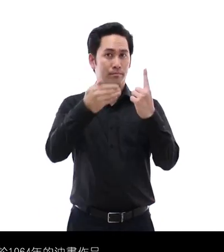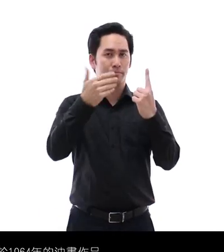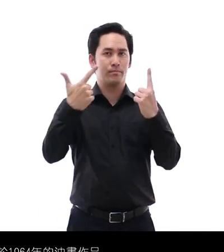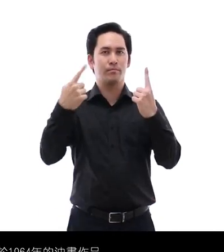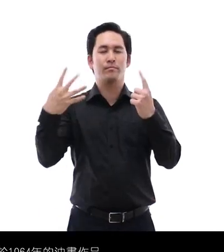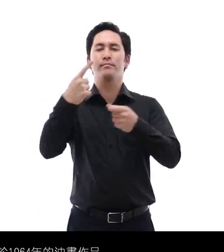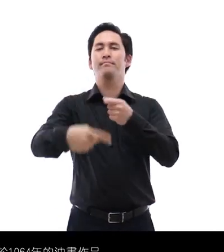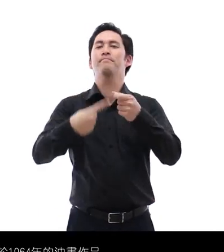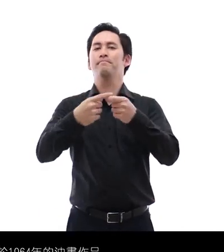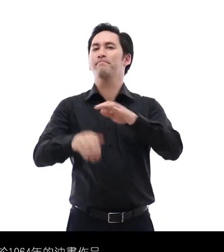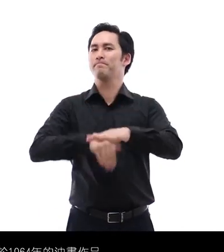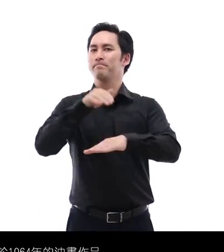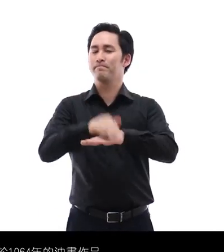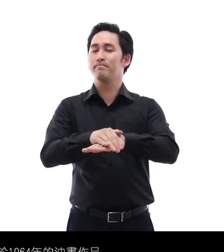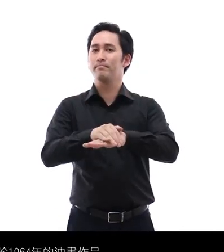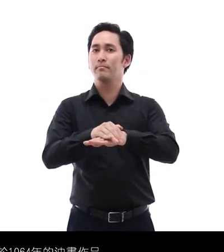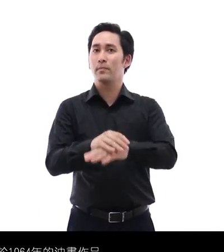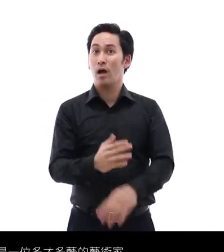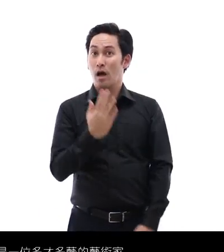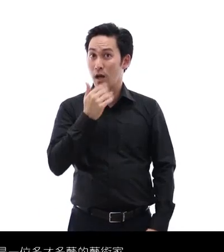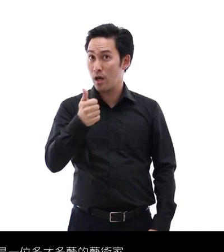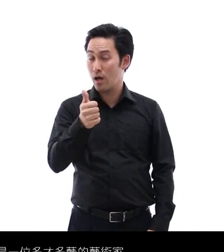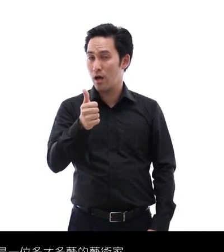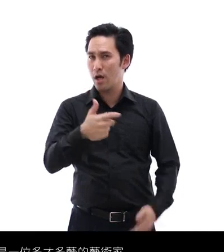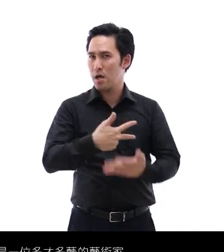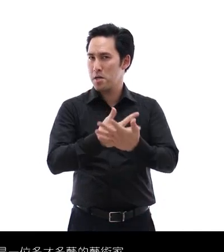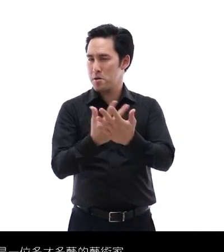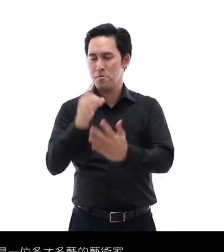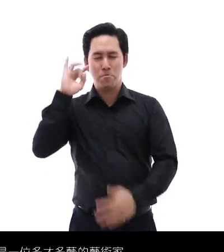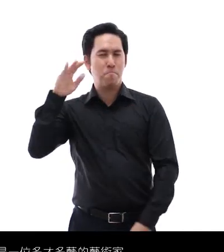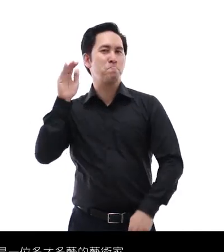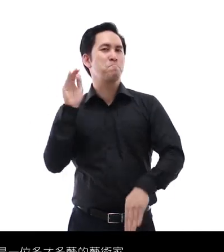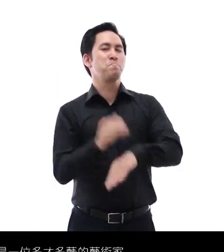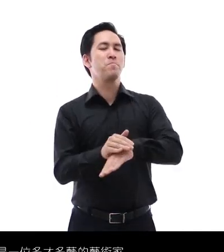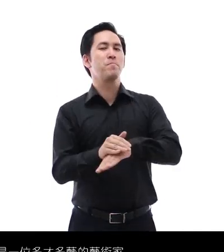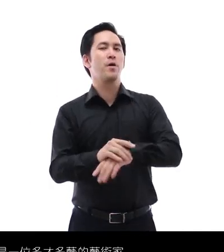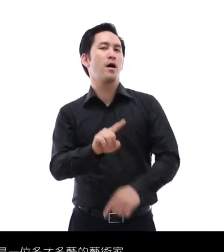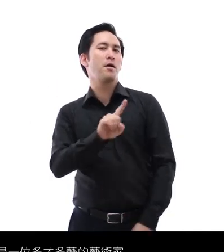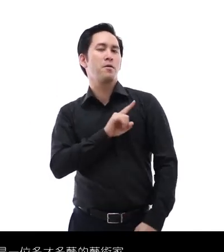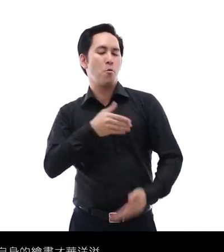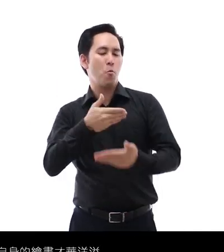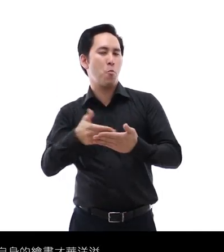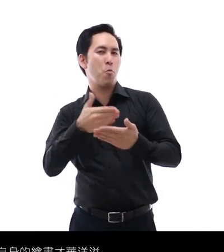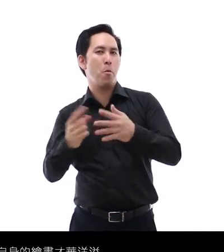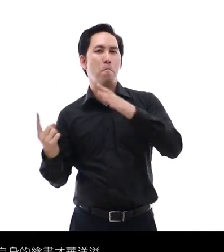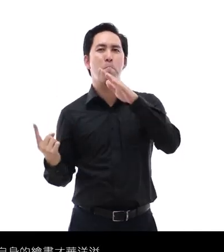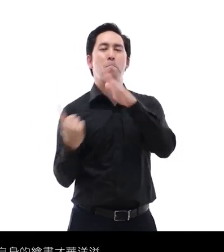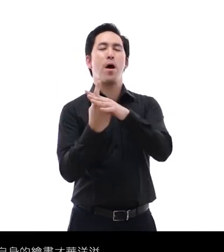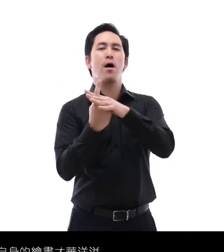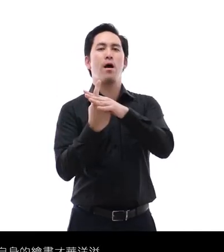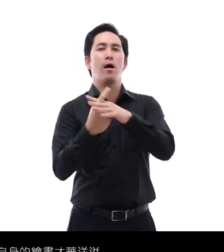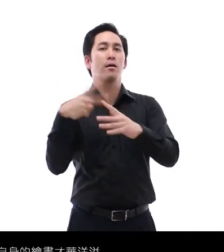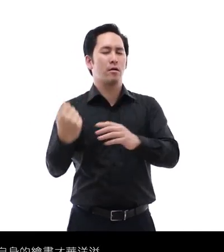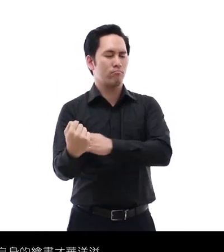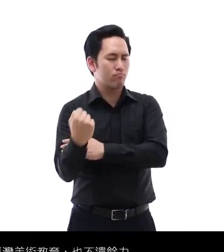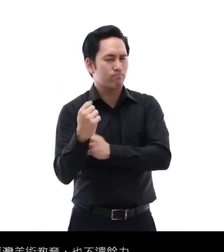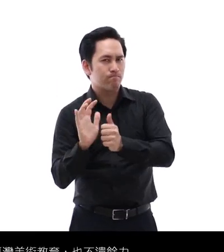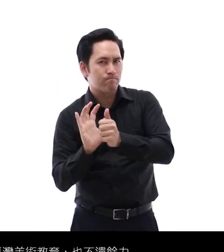品。严水龙是一位多才多艺的艺术家，除了自身的绘画才华洋